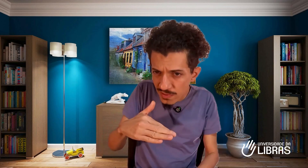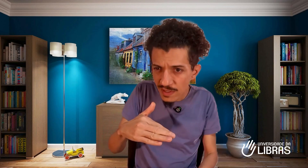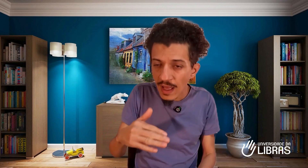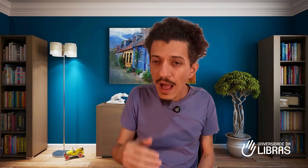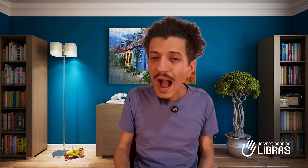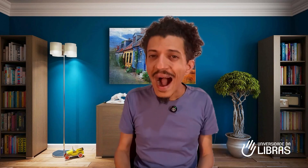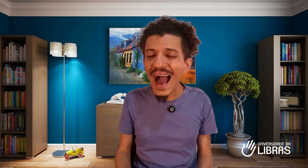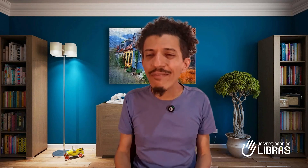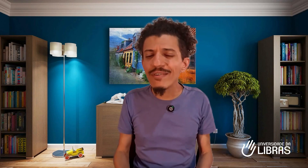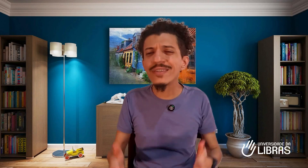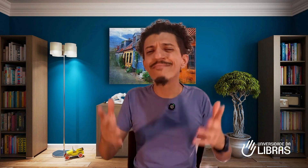Ah, ela falou assim...